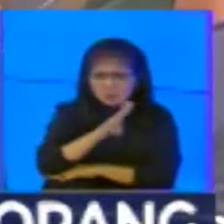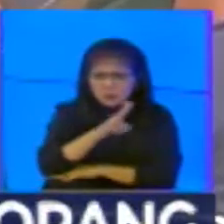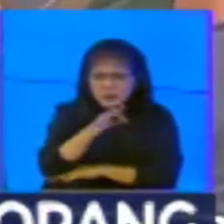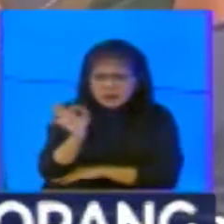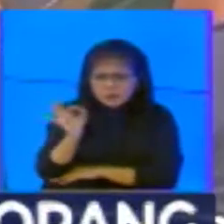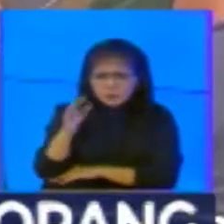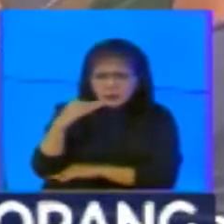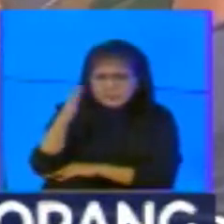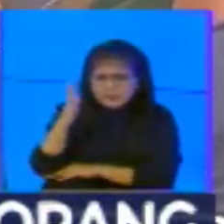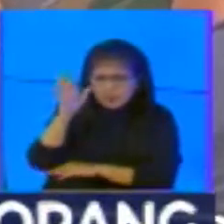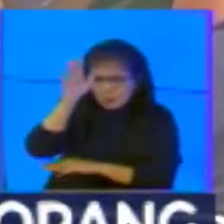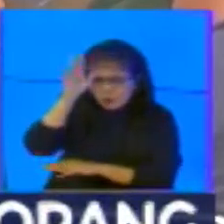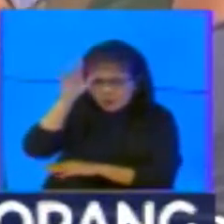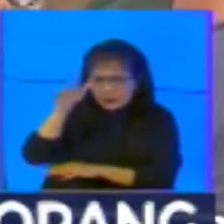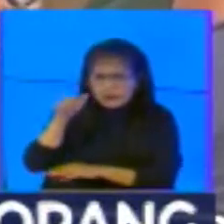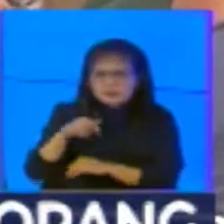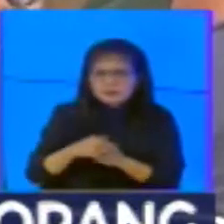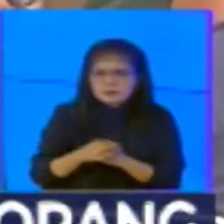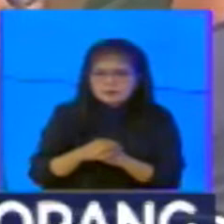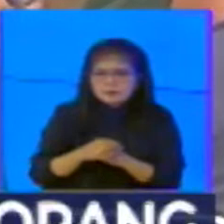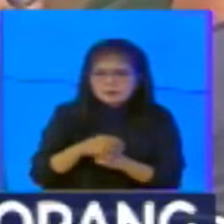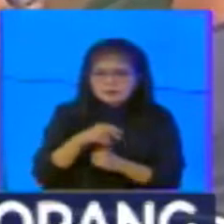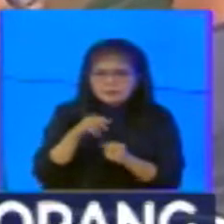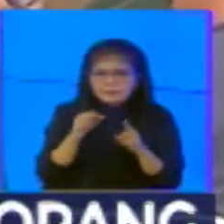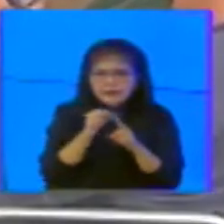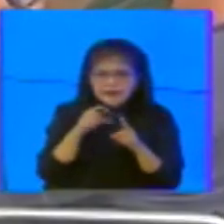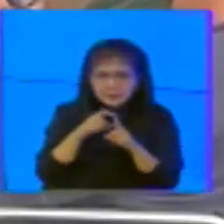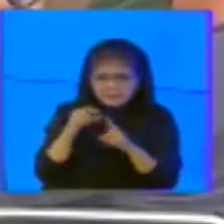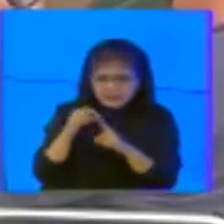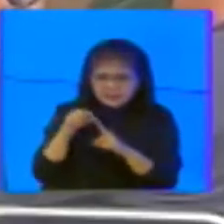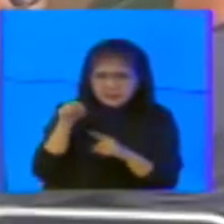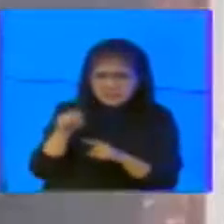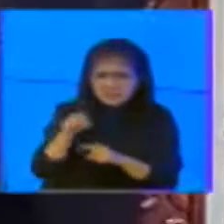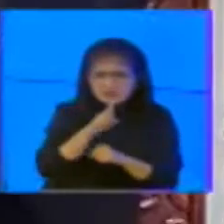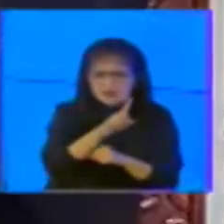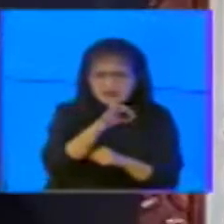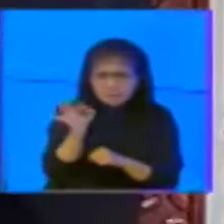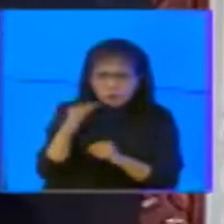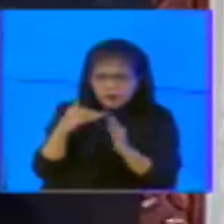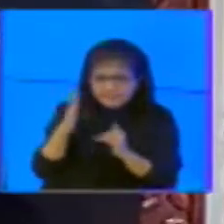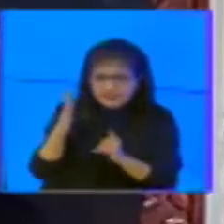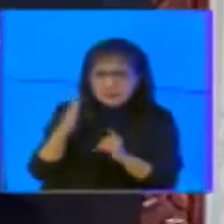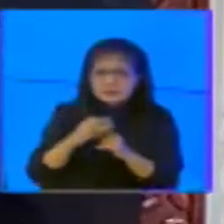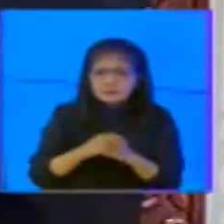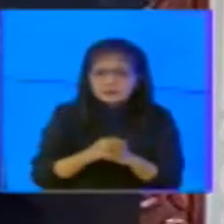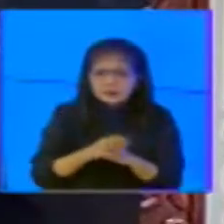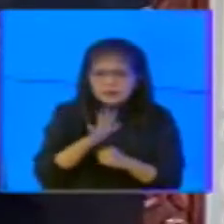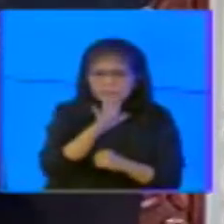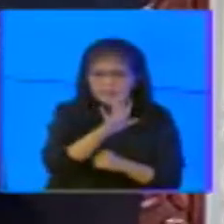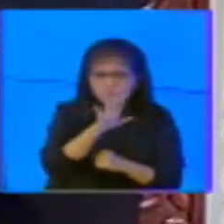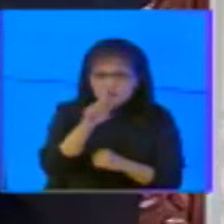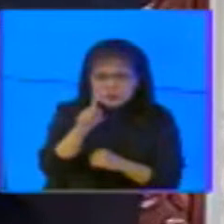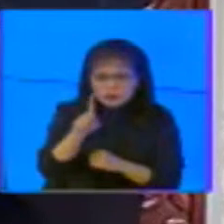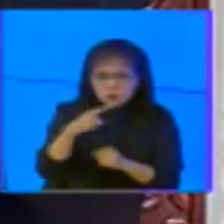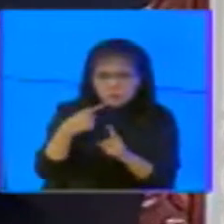2.350 orang. Dan pasien dalam pengawasan sebanyak 1.153 orang. Ada 51 pasien